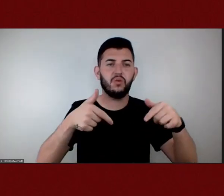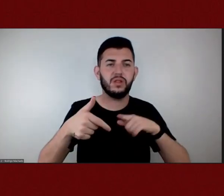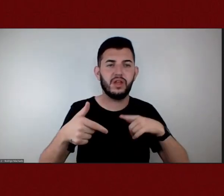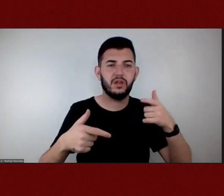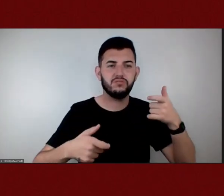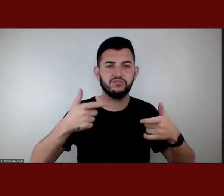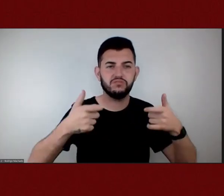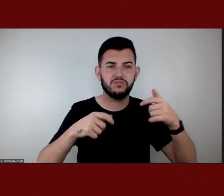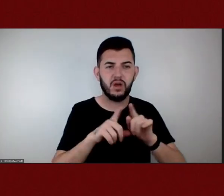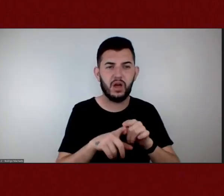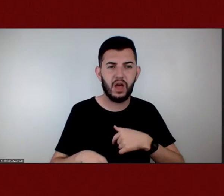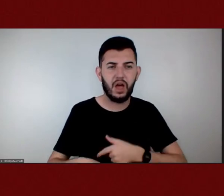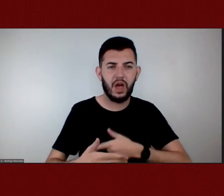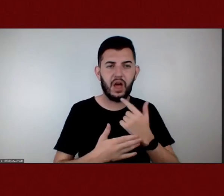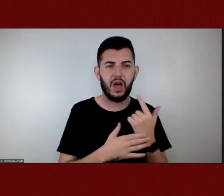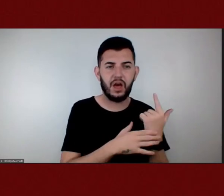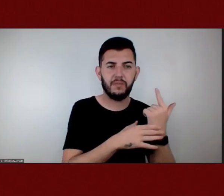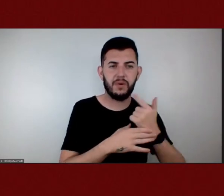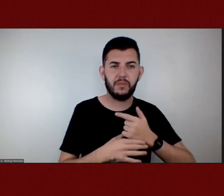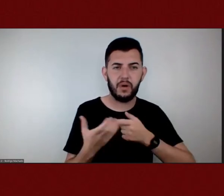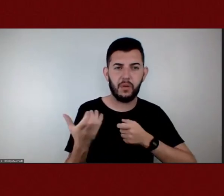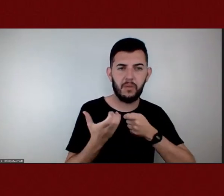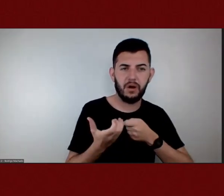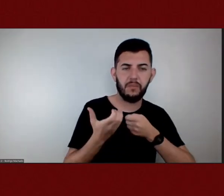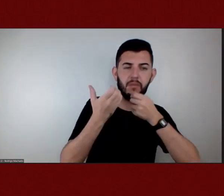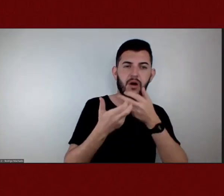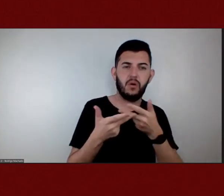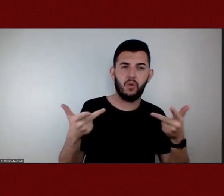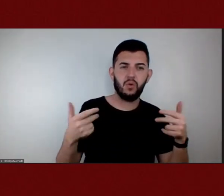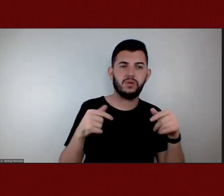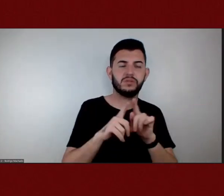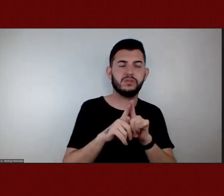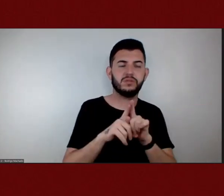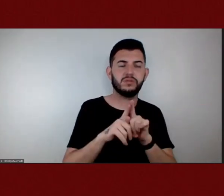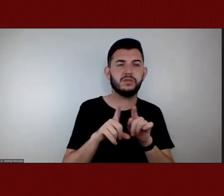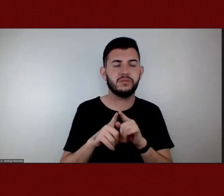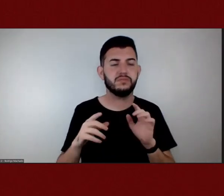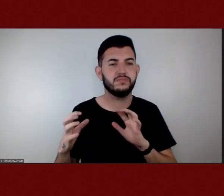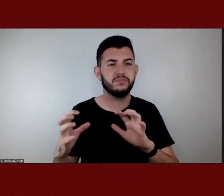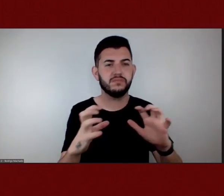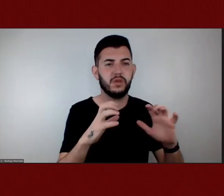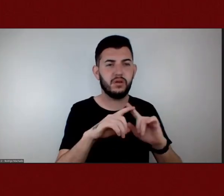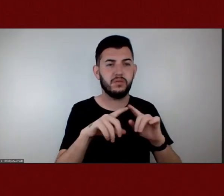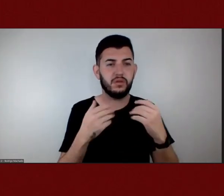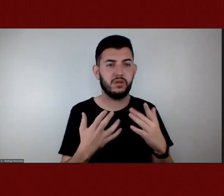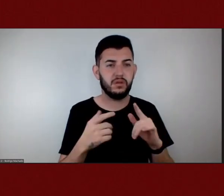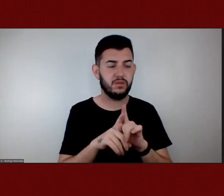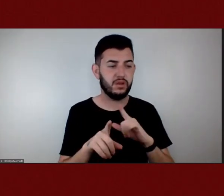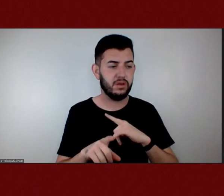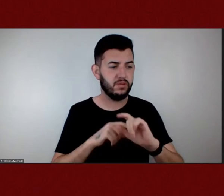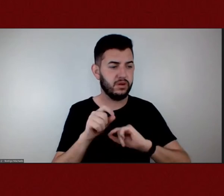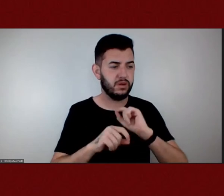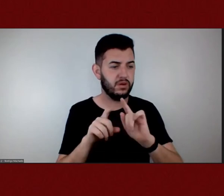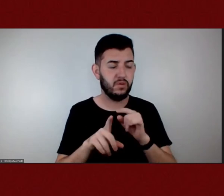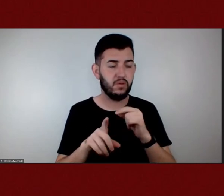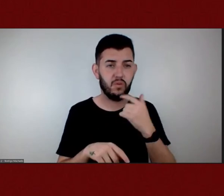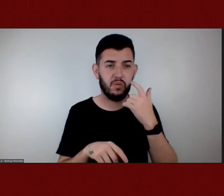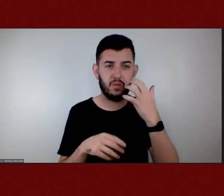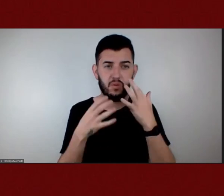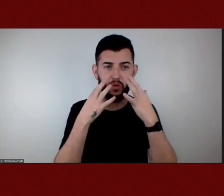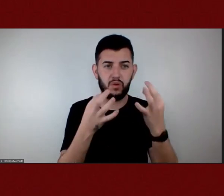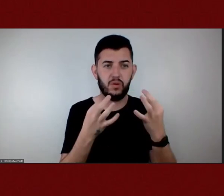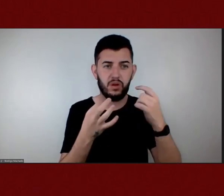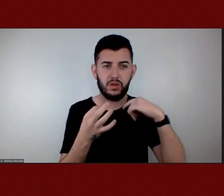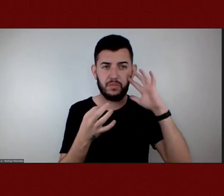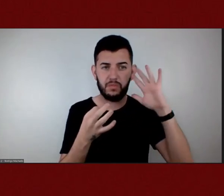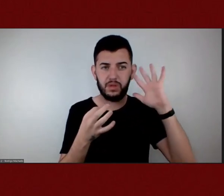começa minha reflexão com um olhar mais crítico e pensando de forma muito séria algo